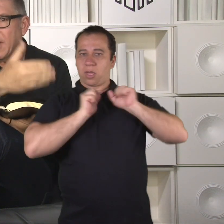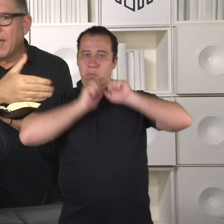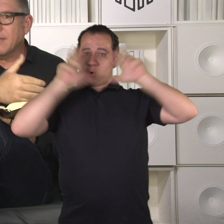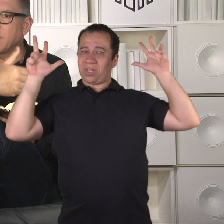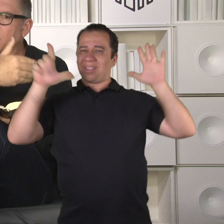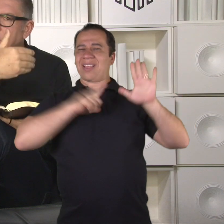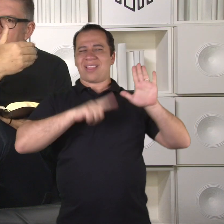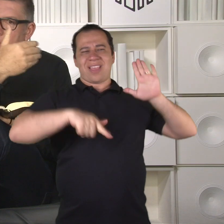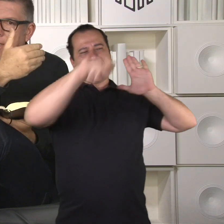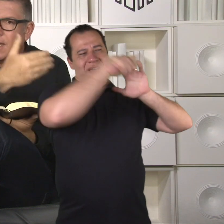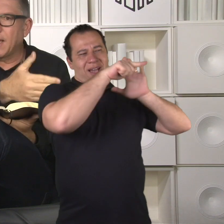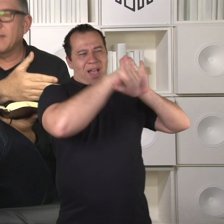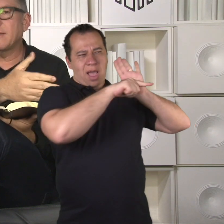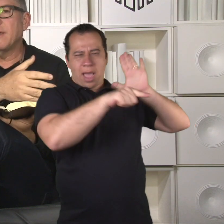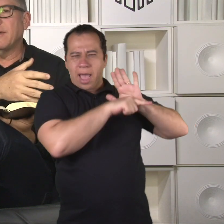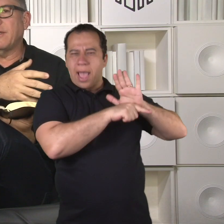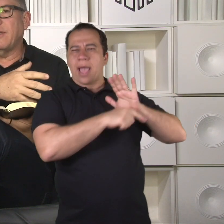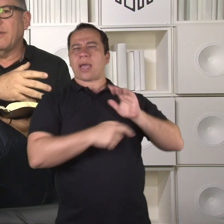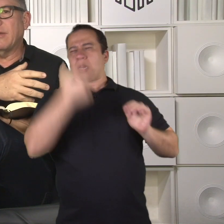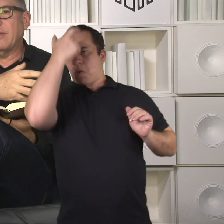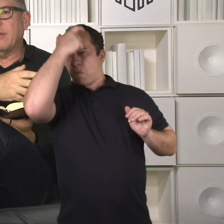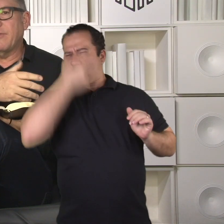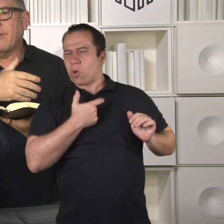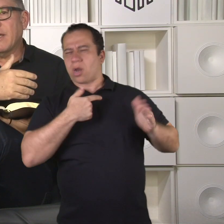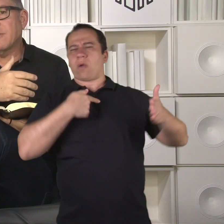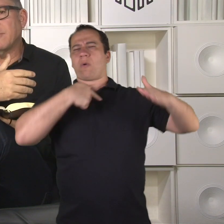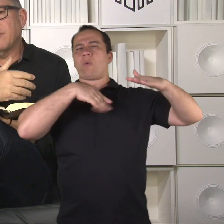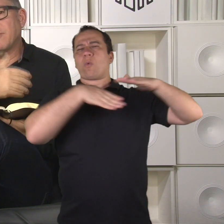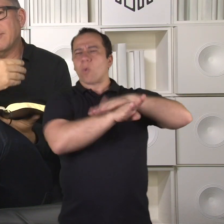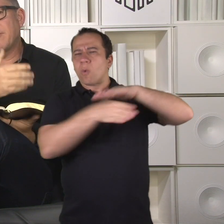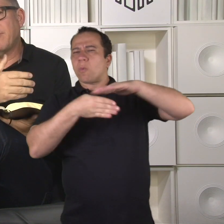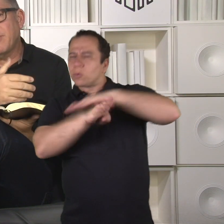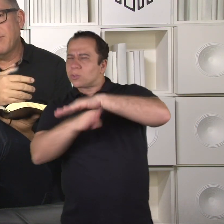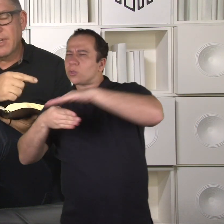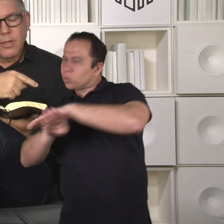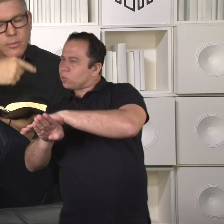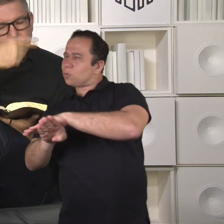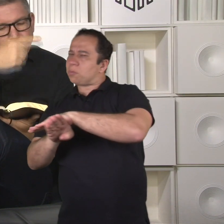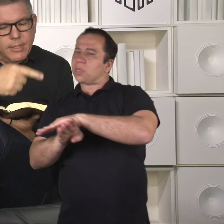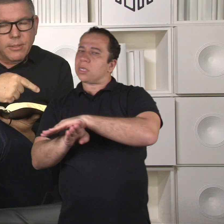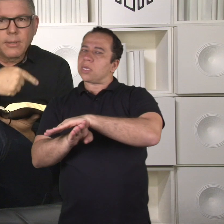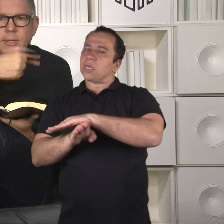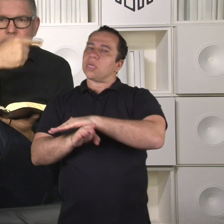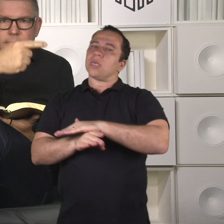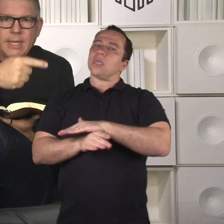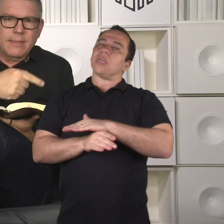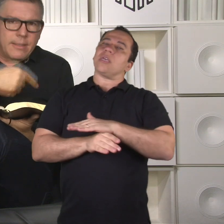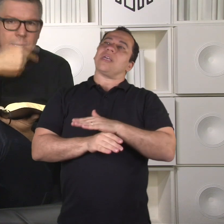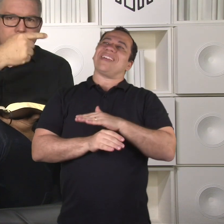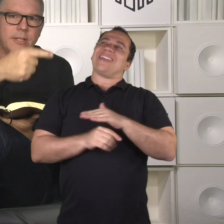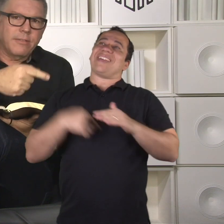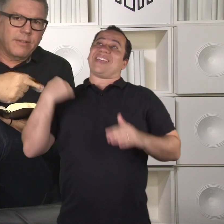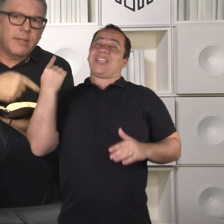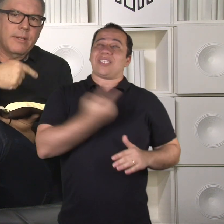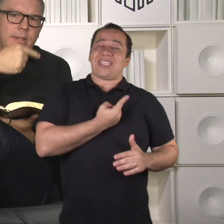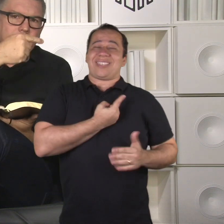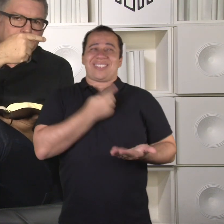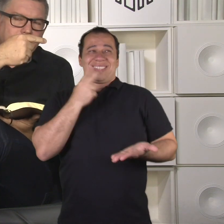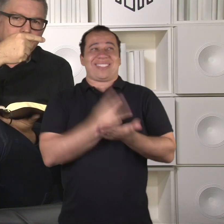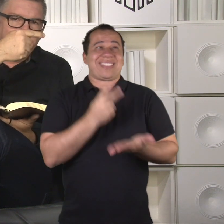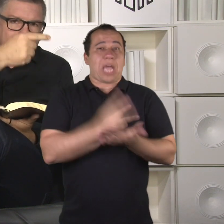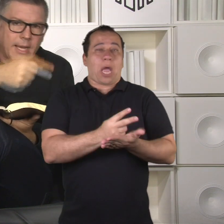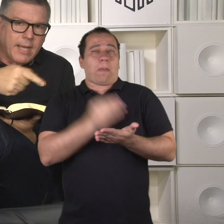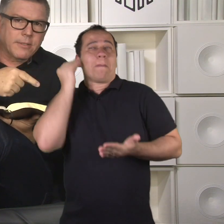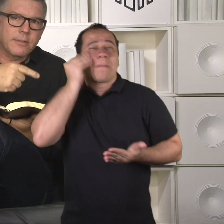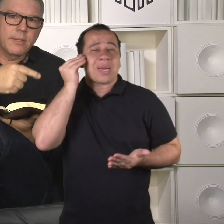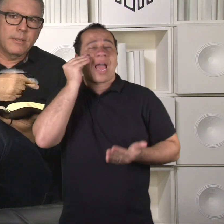regras morais e comportamentais que faz com que você viva o ciclo da tentativa,